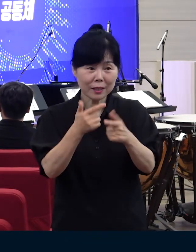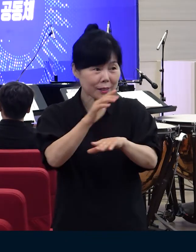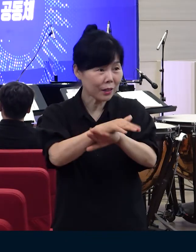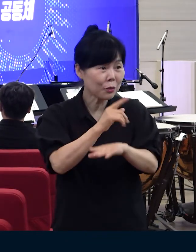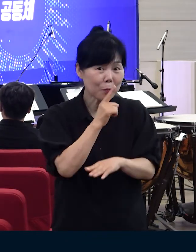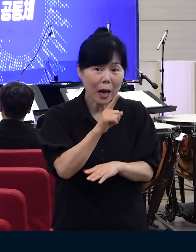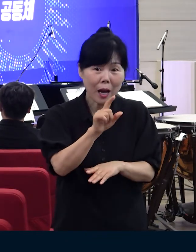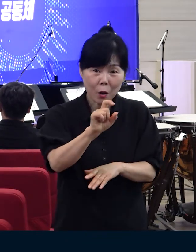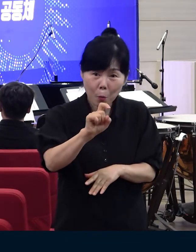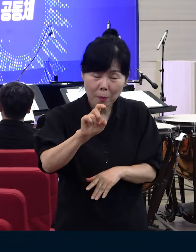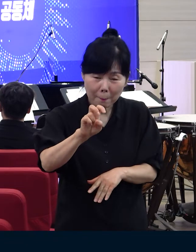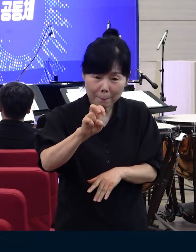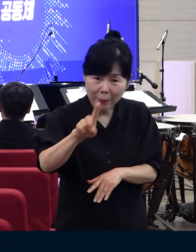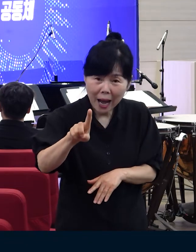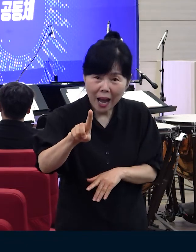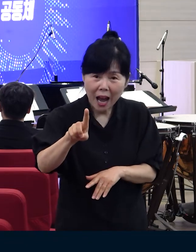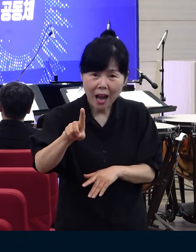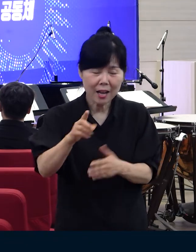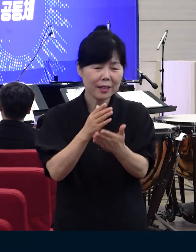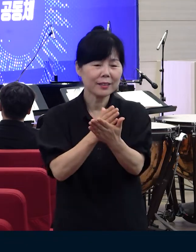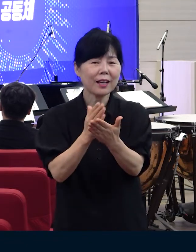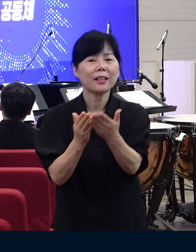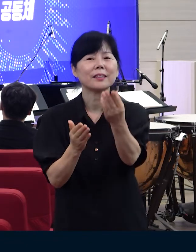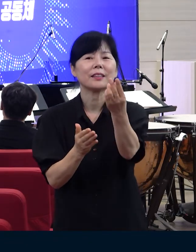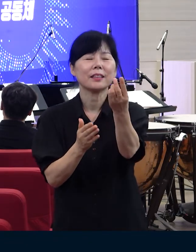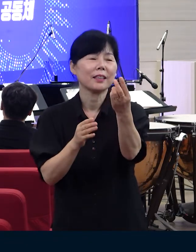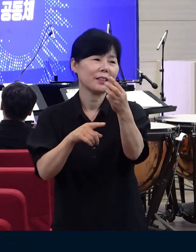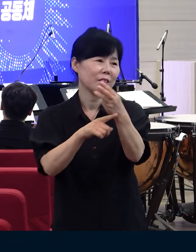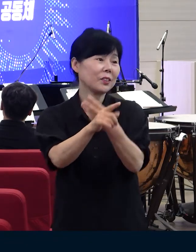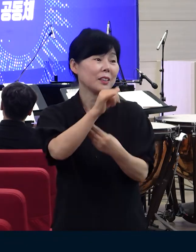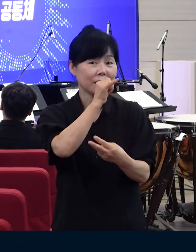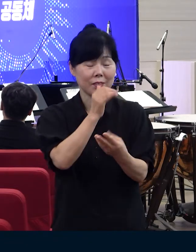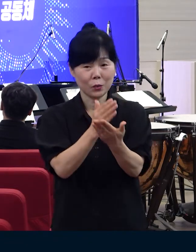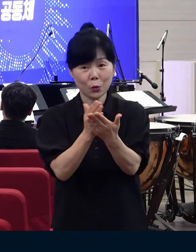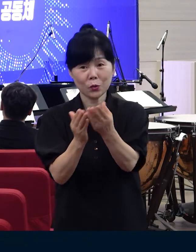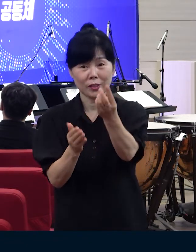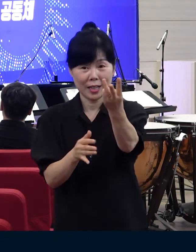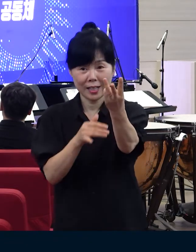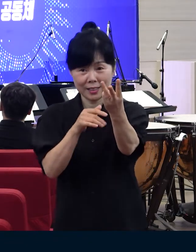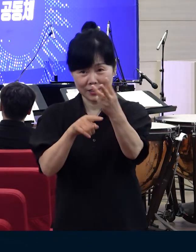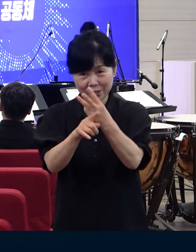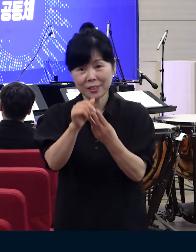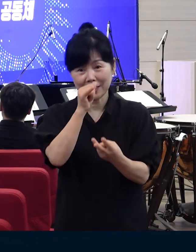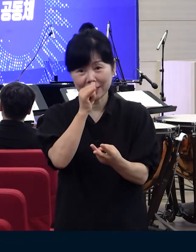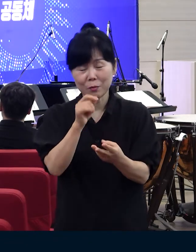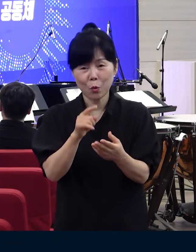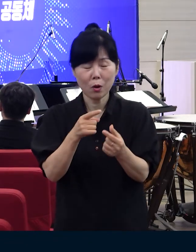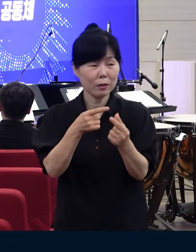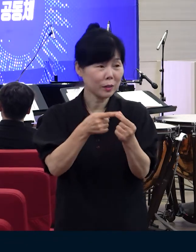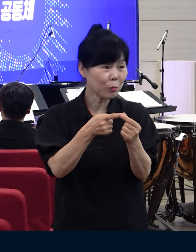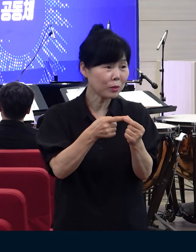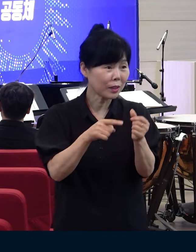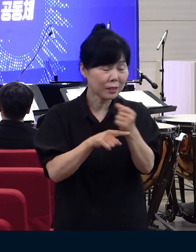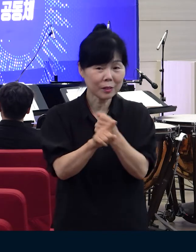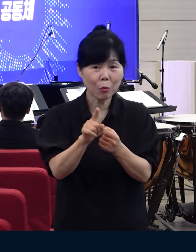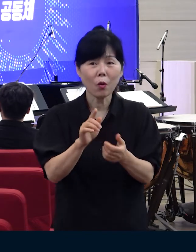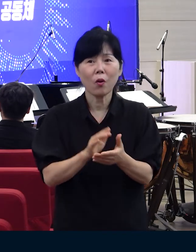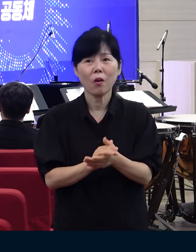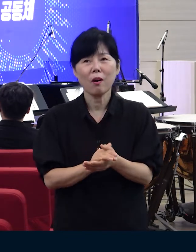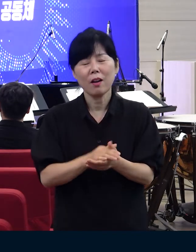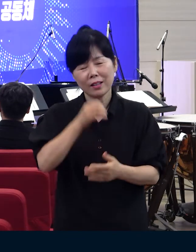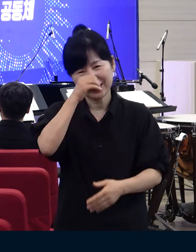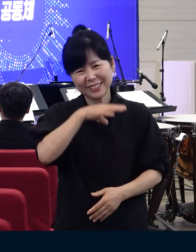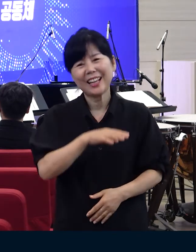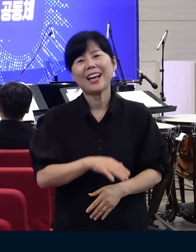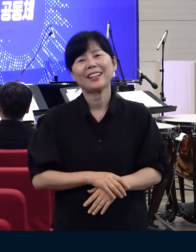부산 사람들의 마에는 보통 3가지의 뜻이 있다고 그래요. 더 많지만 좀 크게 나눈다면, 첫 번째가 뭐냐?